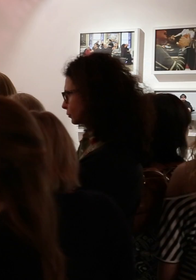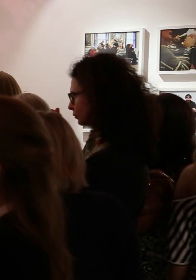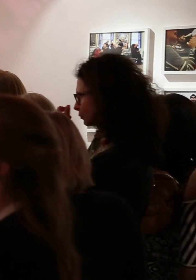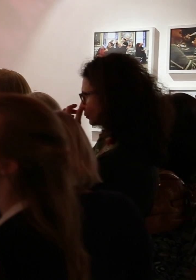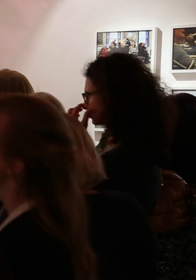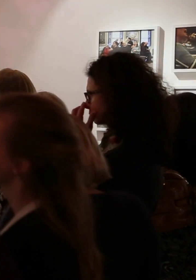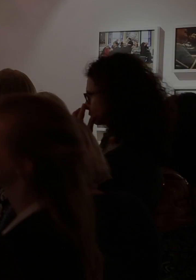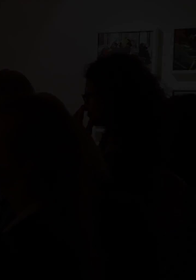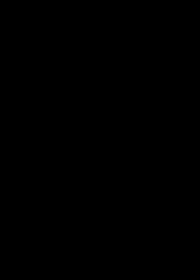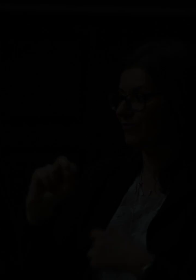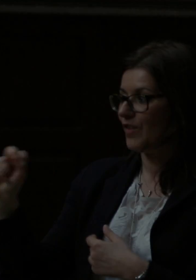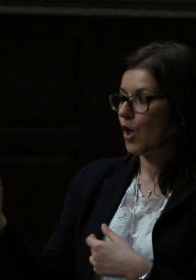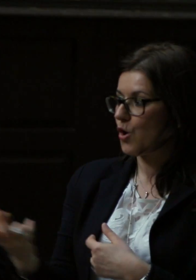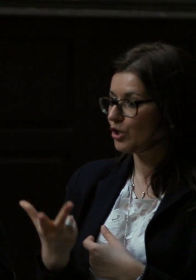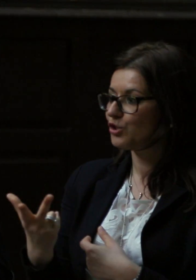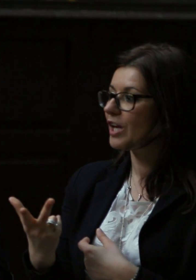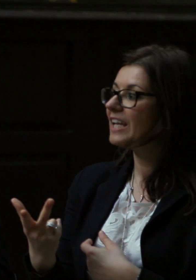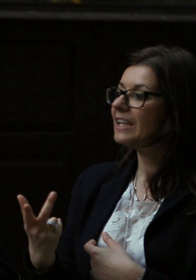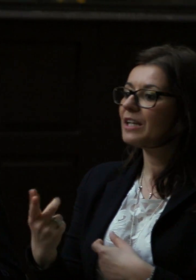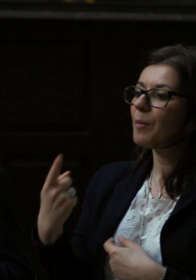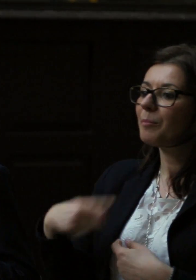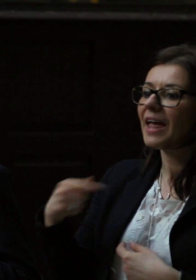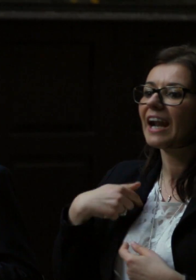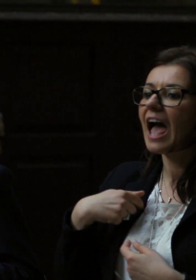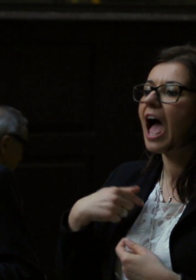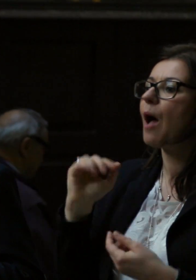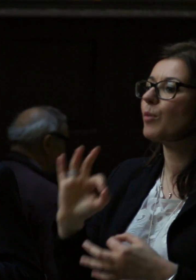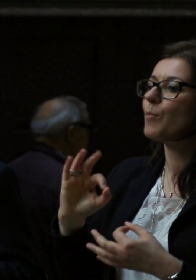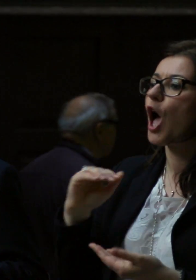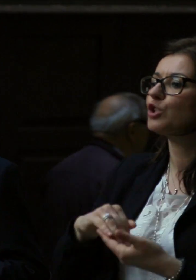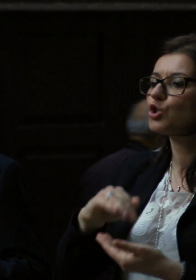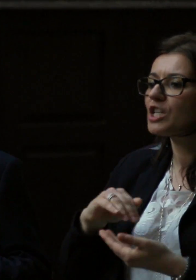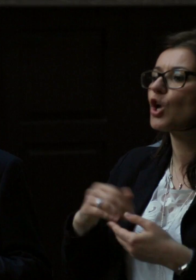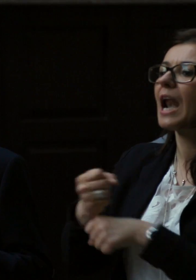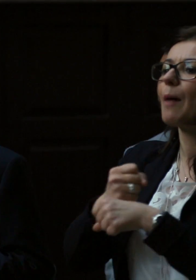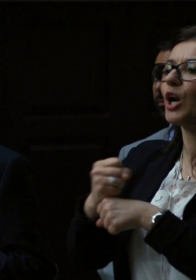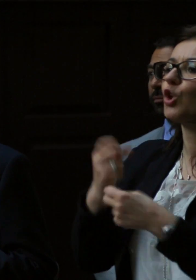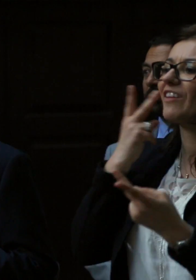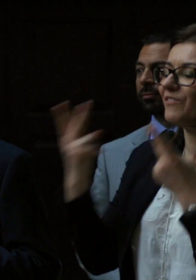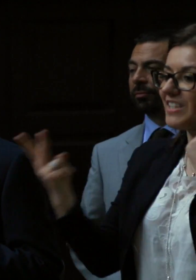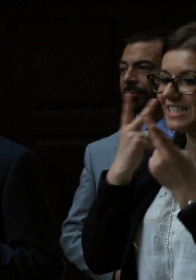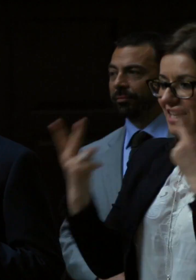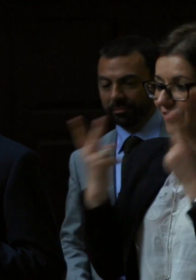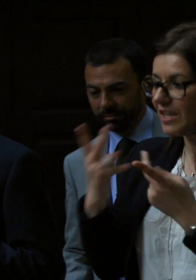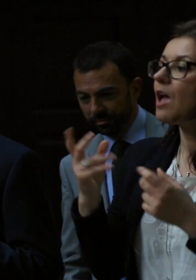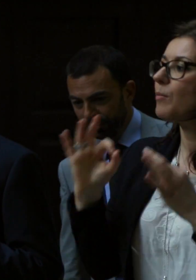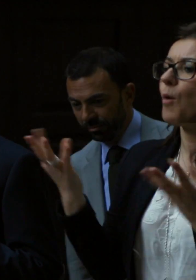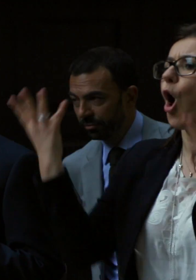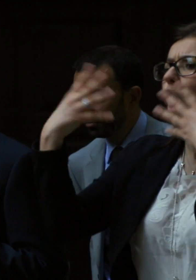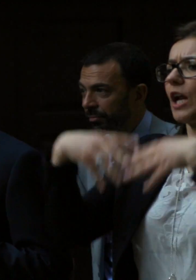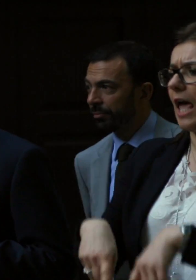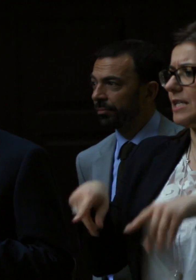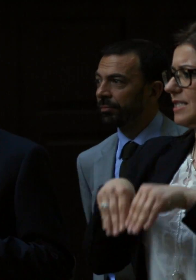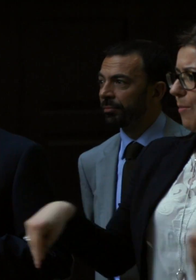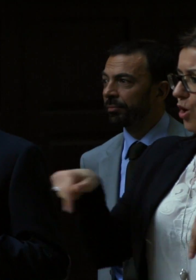Ringraziamento rapido a nome dell'Associazione Laboratori Visivi, che si è presa l'onere di organizzare questa